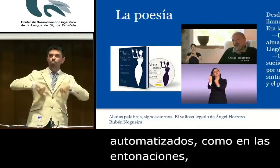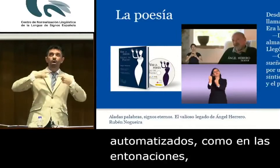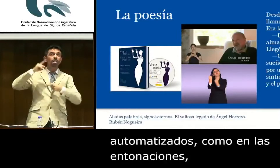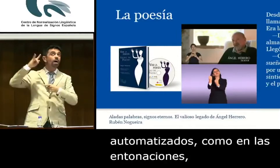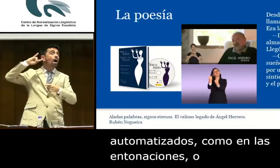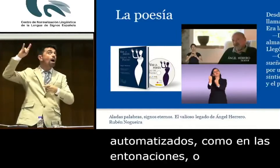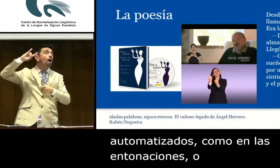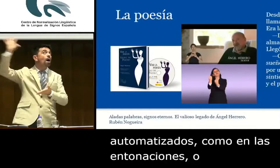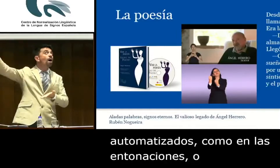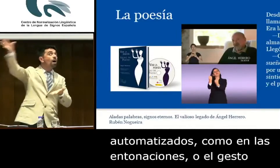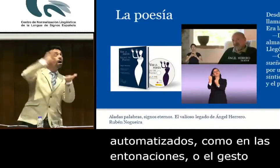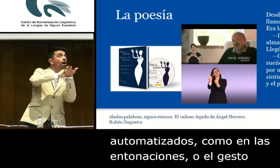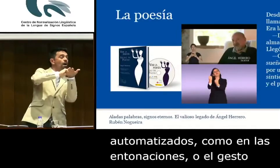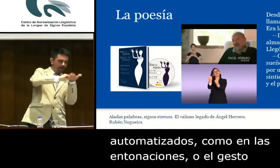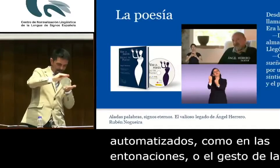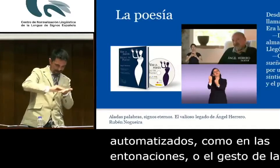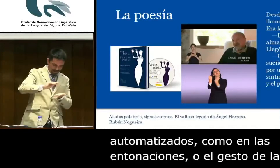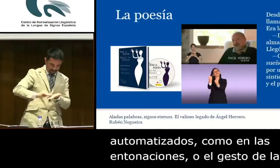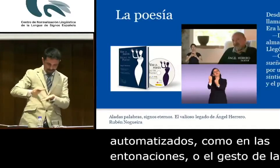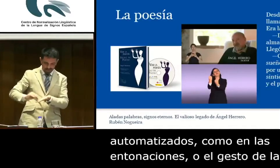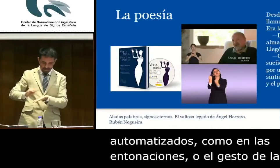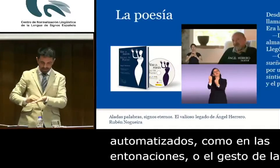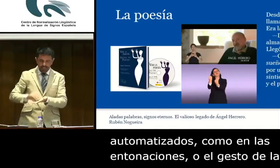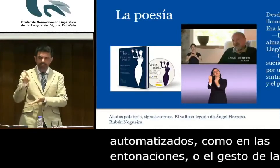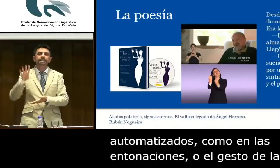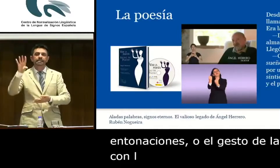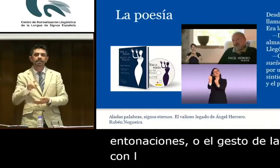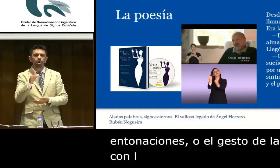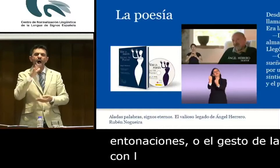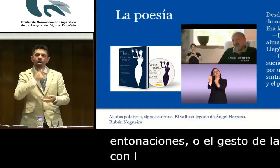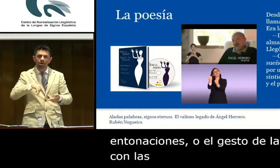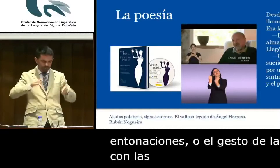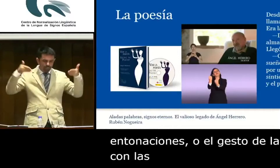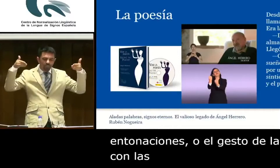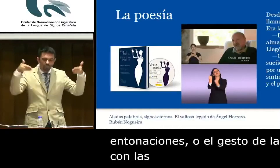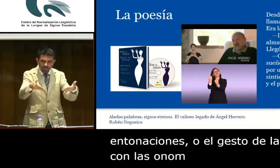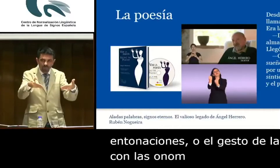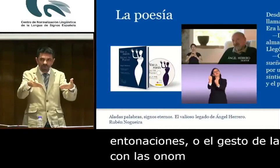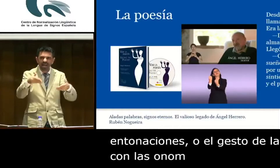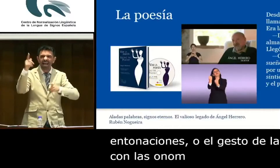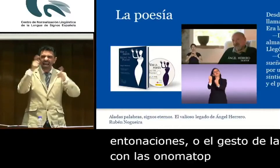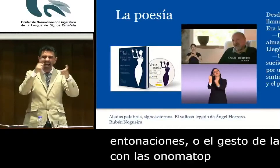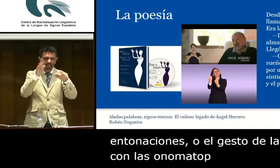Pero ahora nos referimos a los gestos de la voz poética,